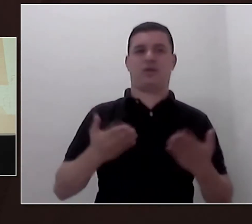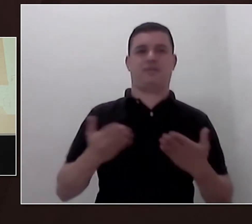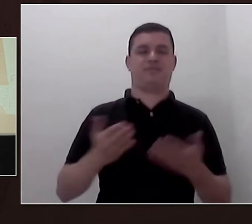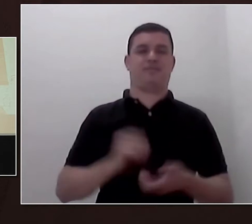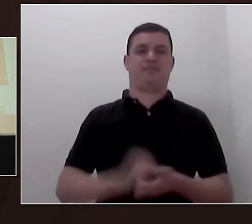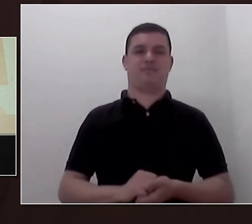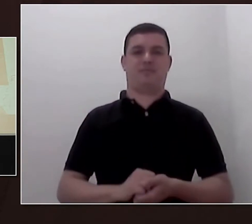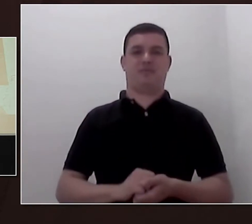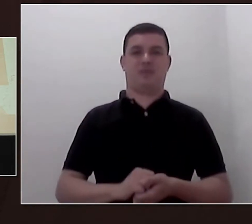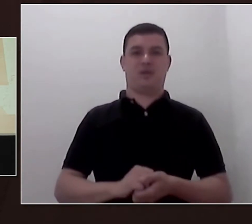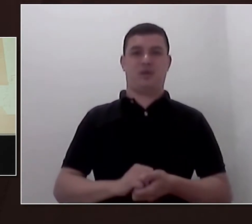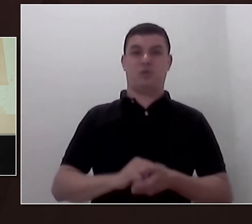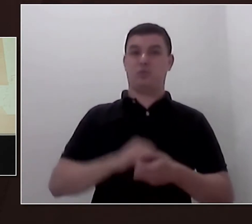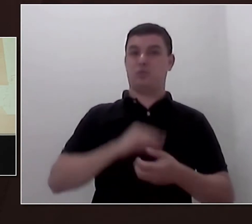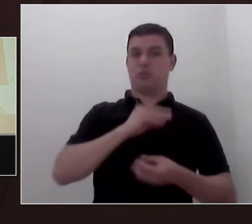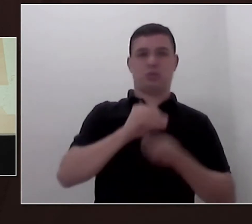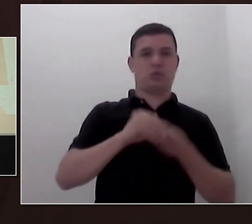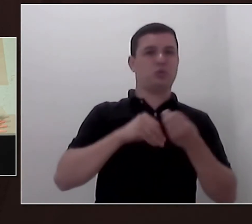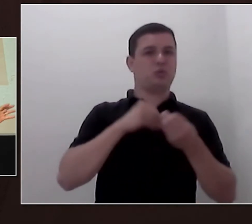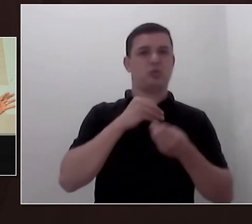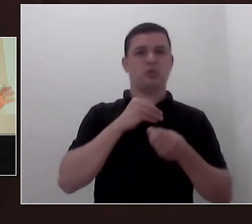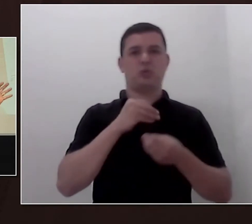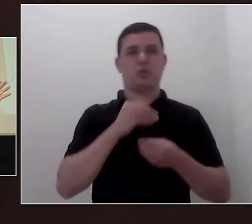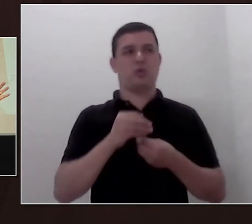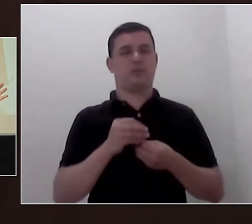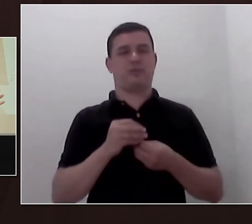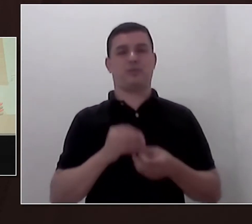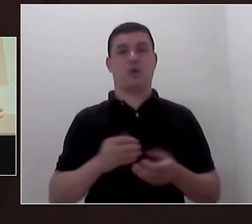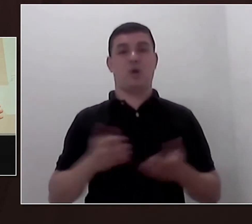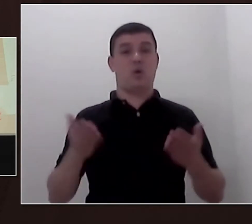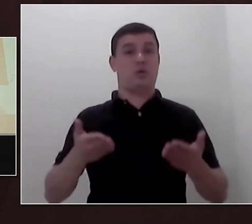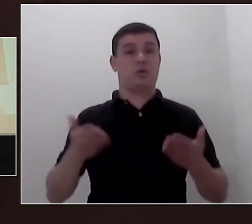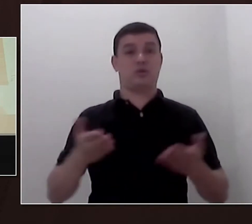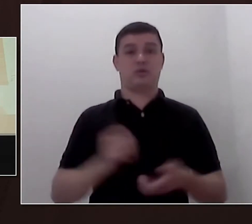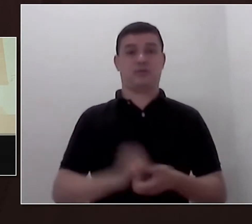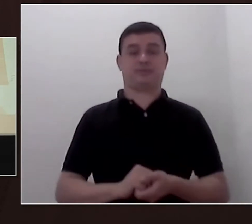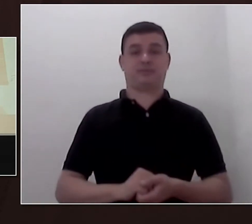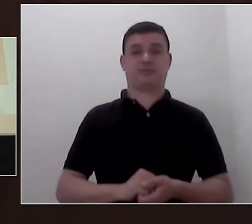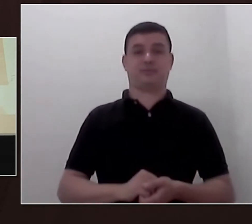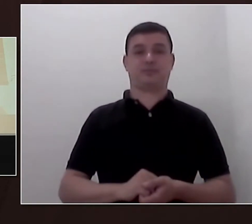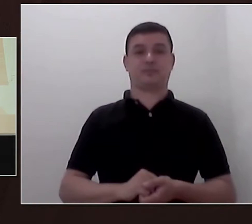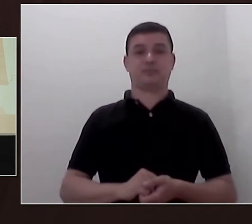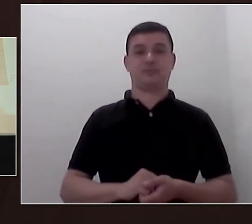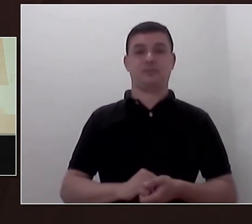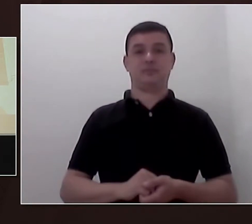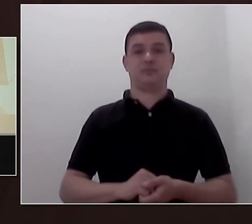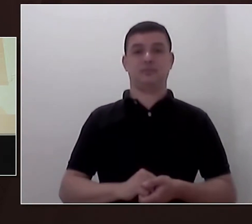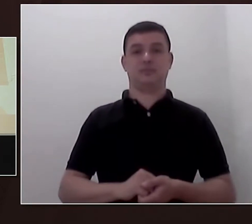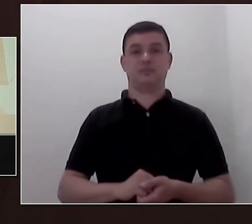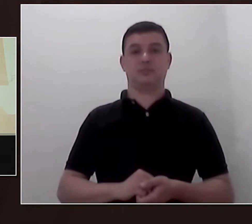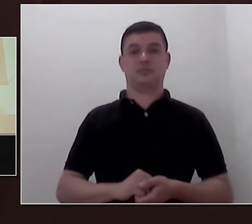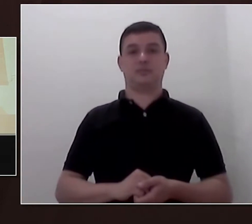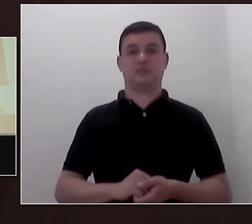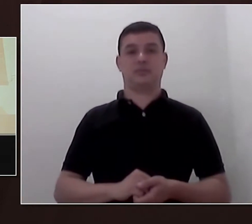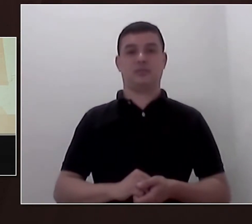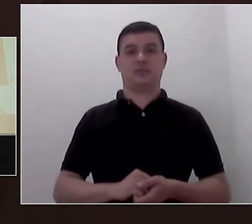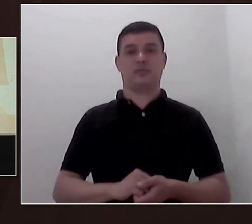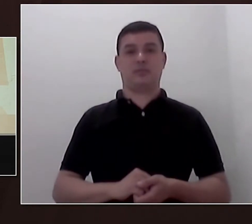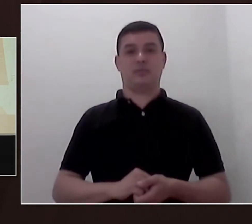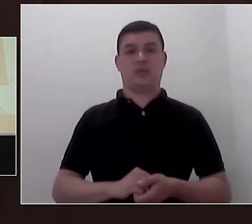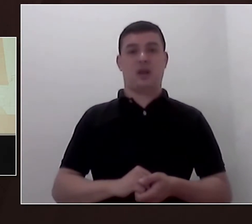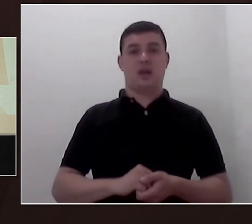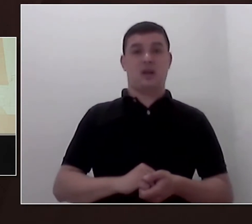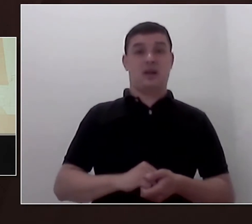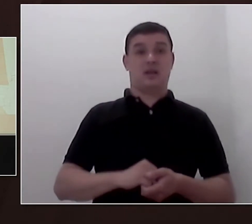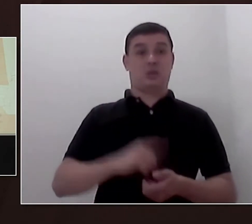do clero. Quando termina uma perseguição, vem o tempo da bonança, vem o tempo da paz, também vem o